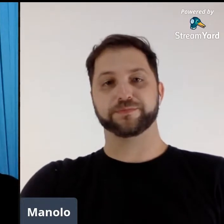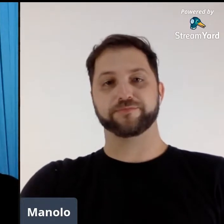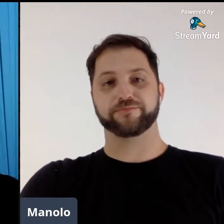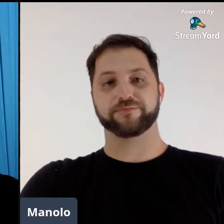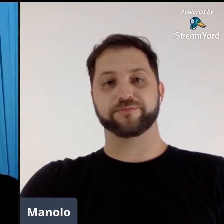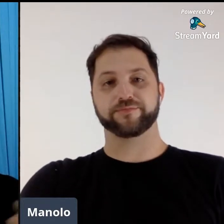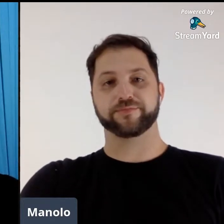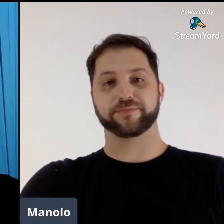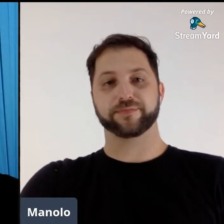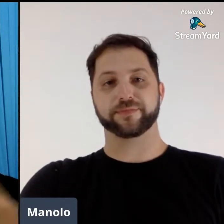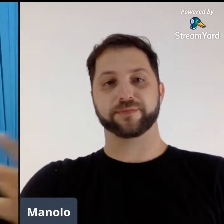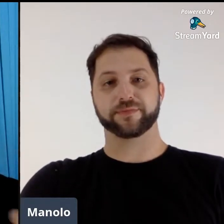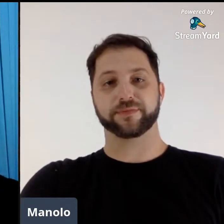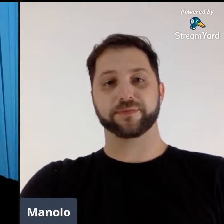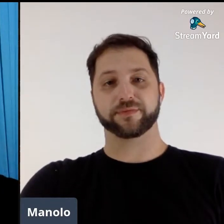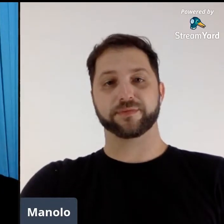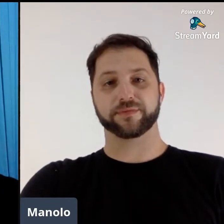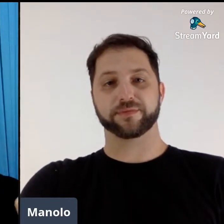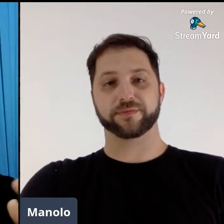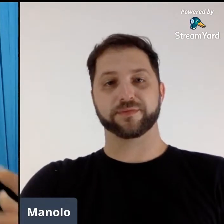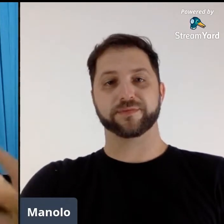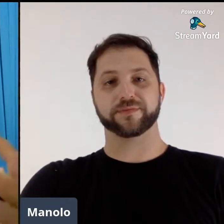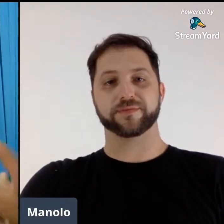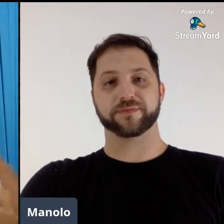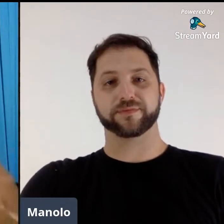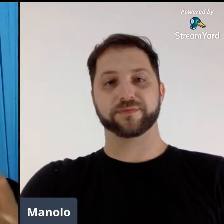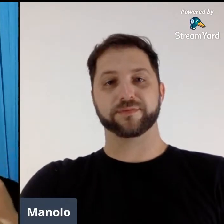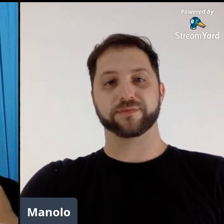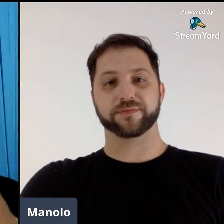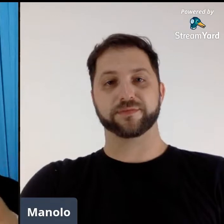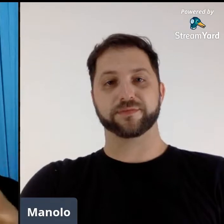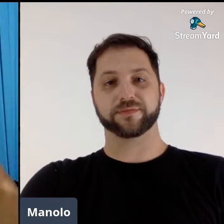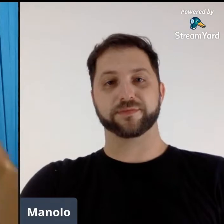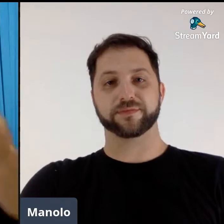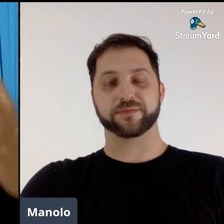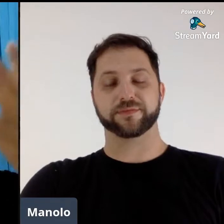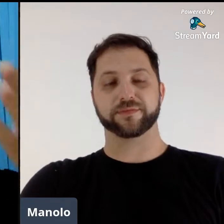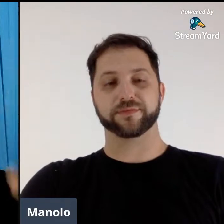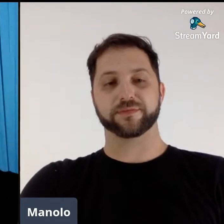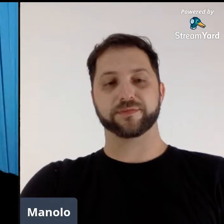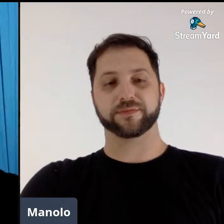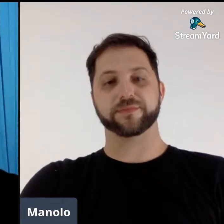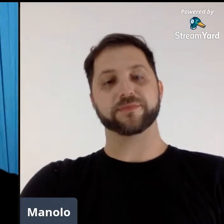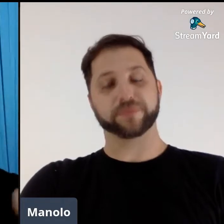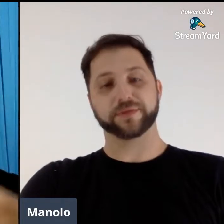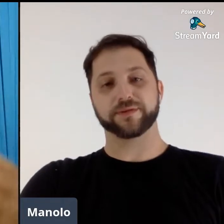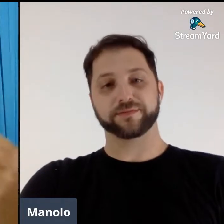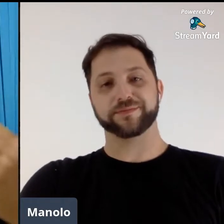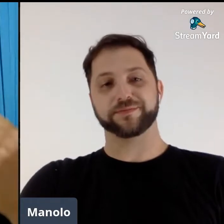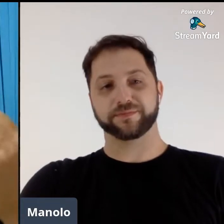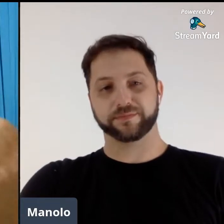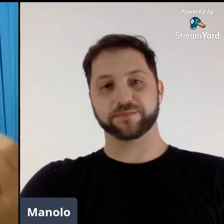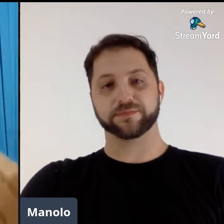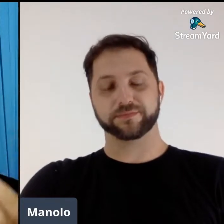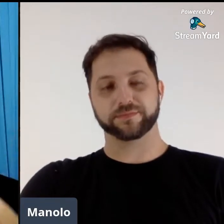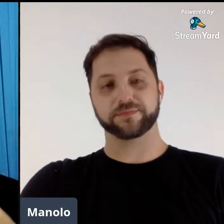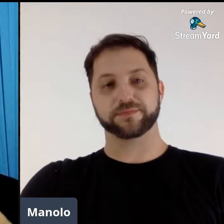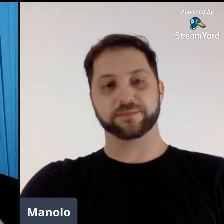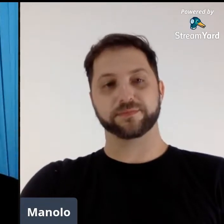isso para muita gente mesmo, o máximo possível, de que o surdo ele tem que ser integrado na sociedade de maneira